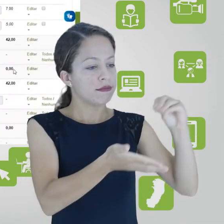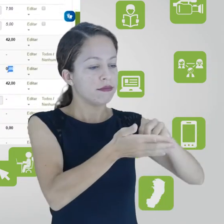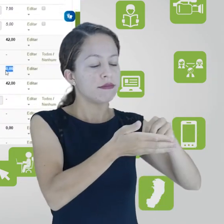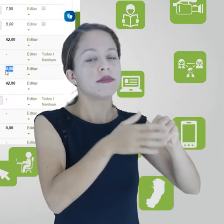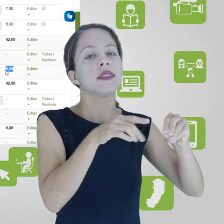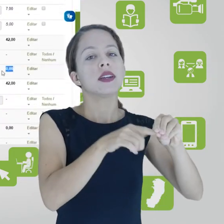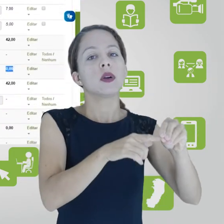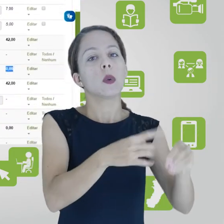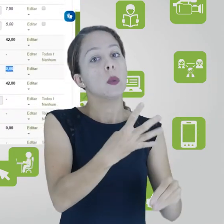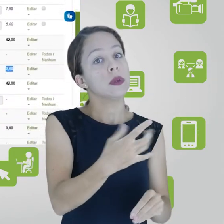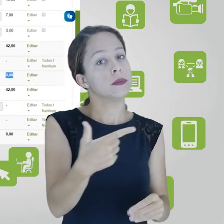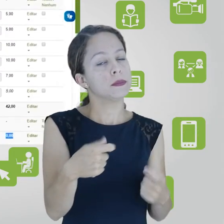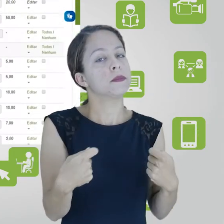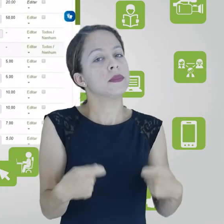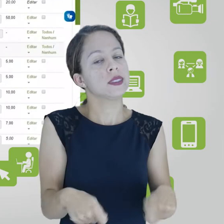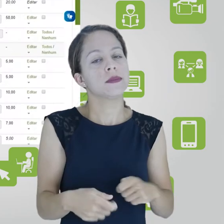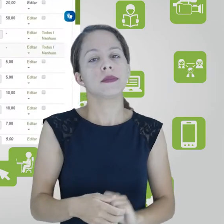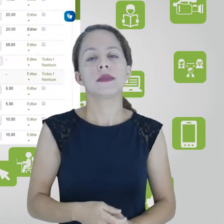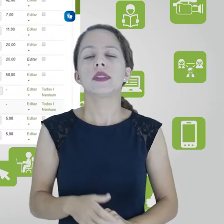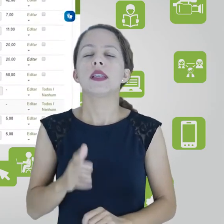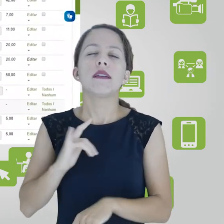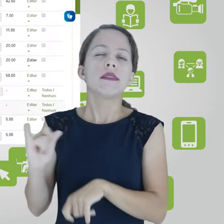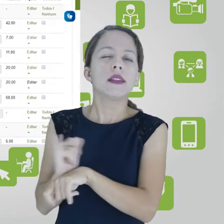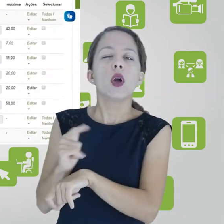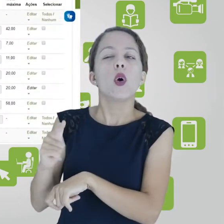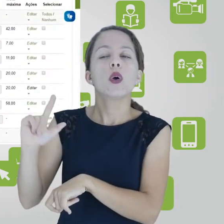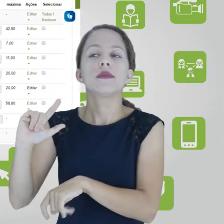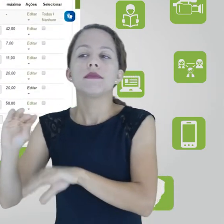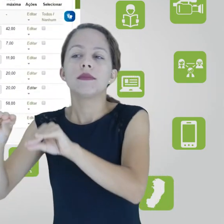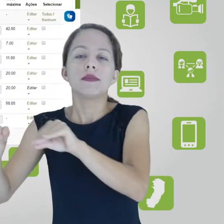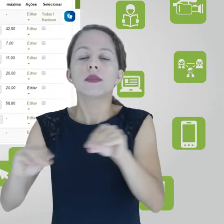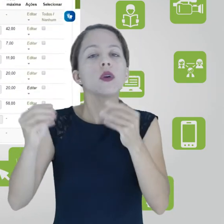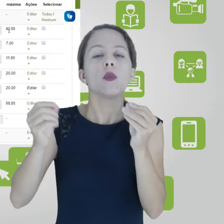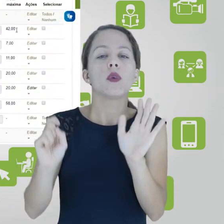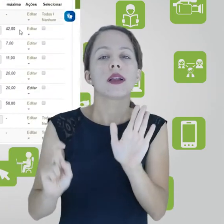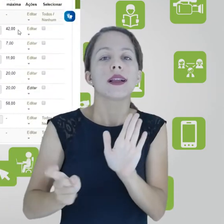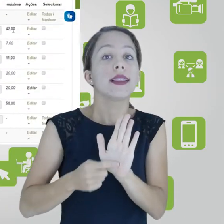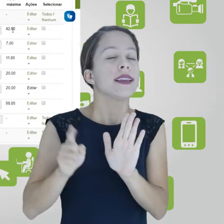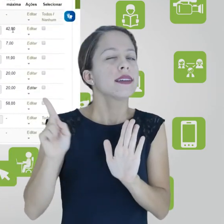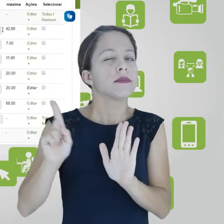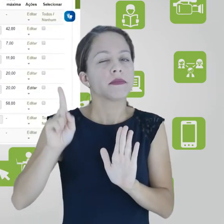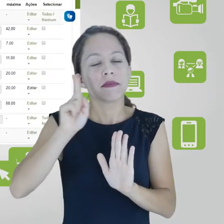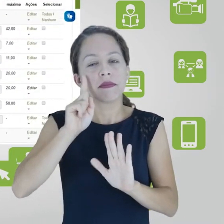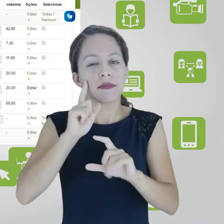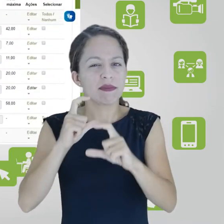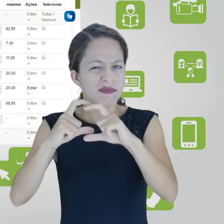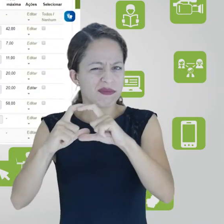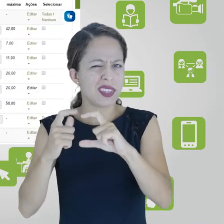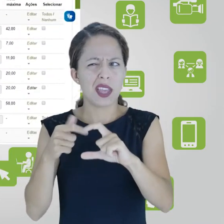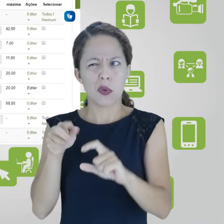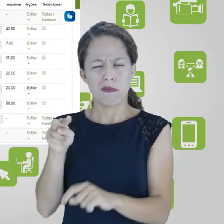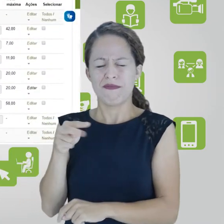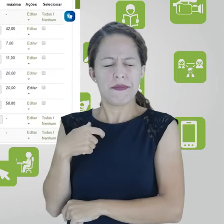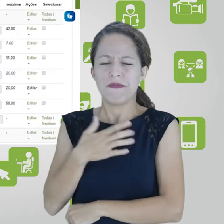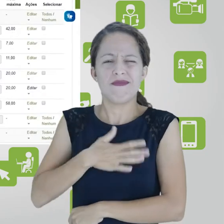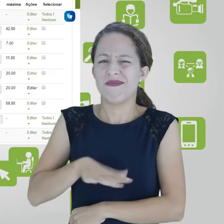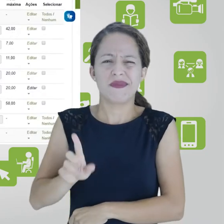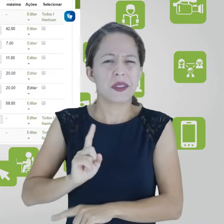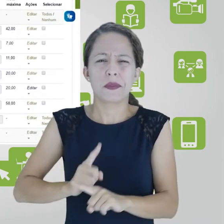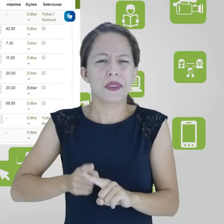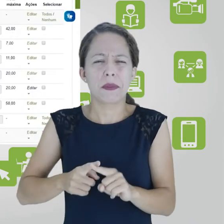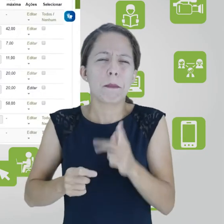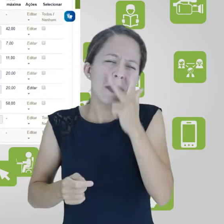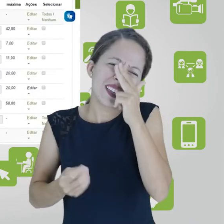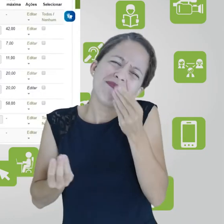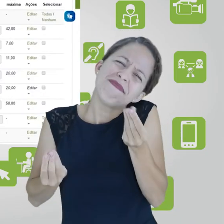está 0, vai ter que virar 42, certo? Então, a mesma coisa. Um jeito também de mover é clicando nesse ícone